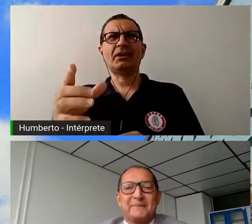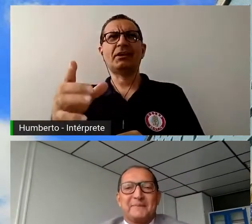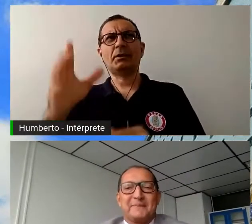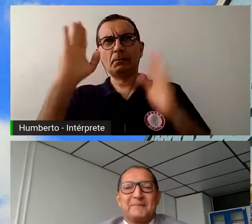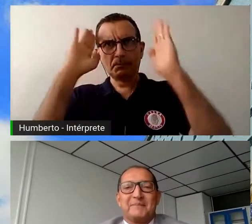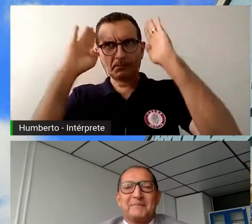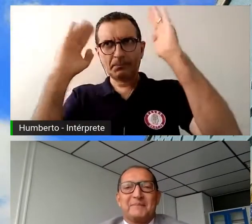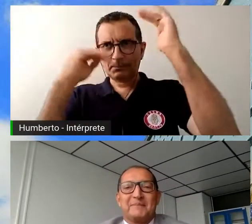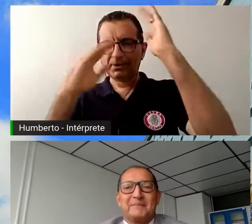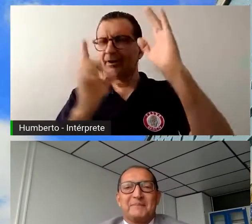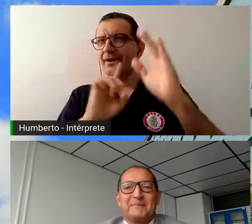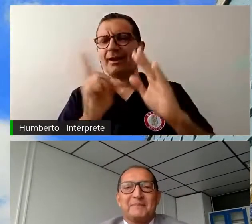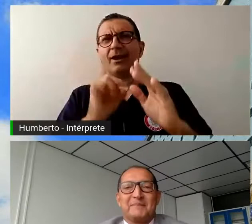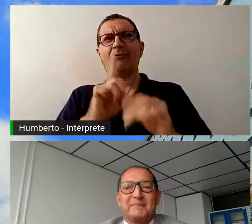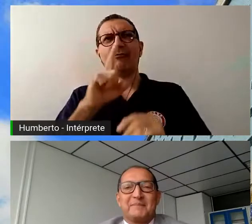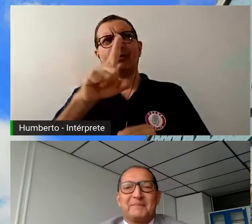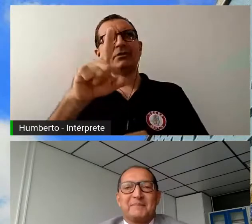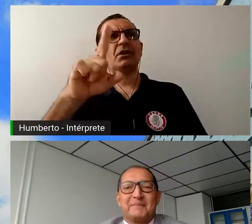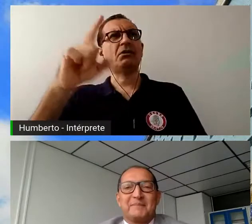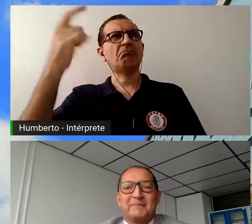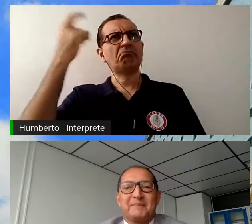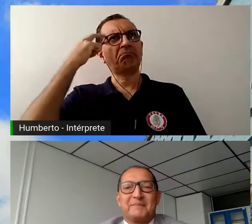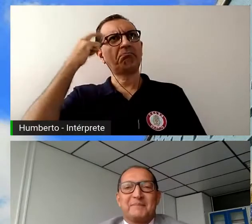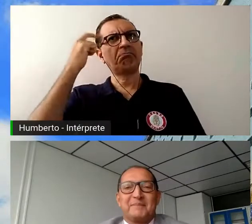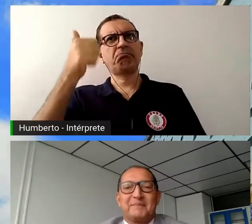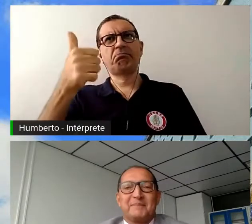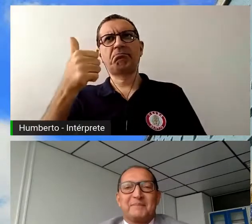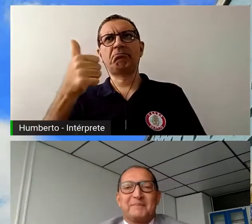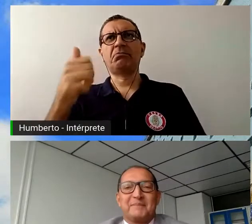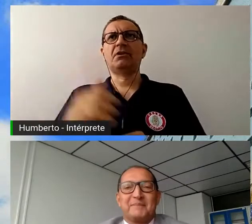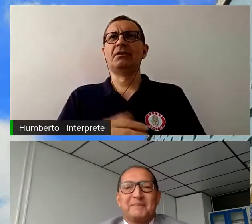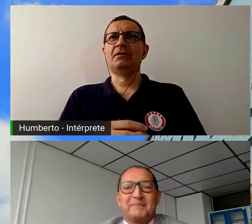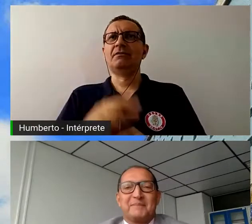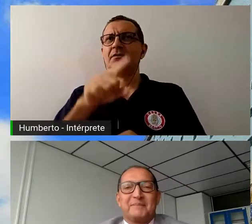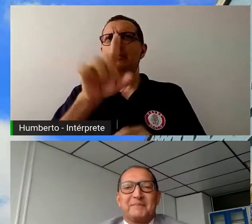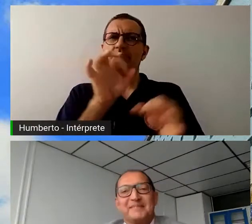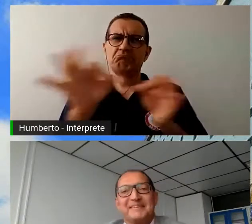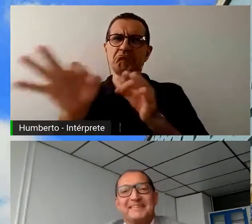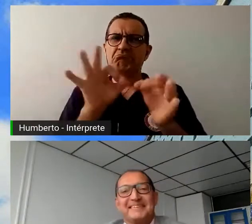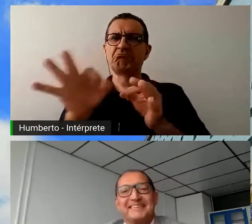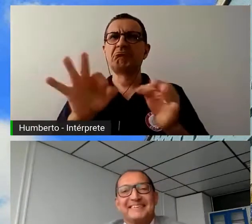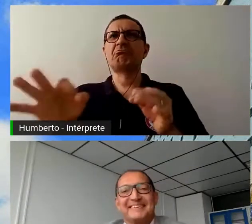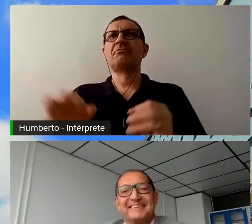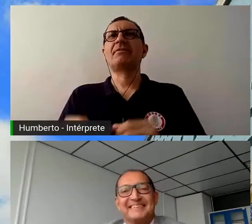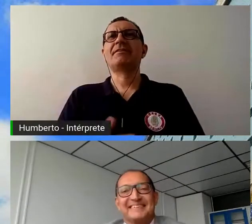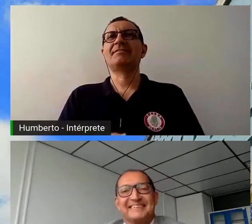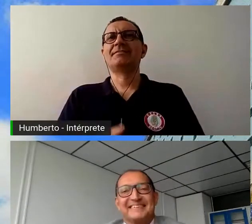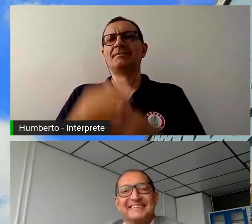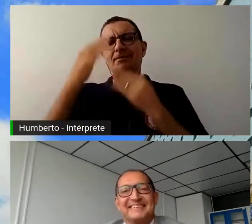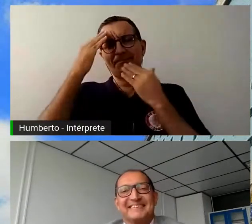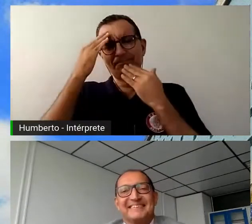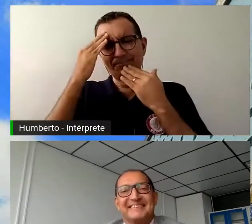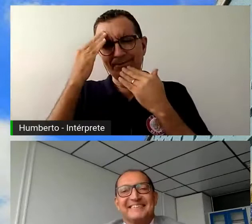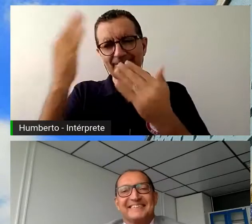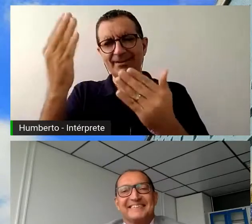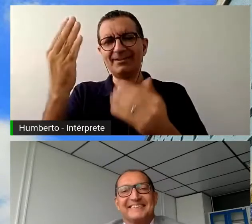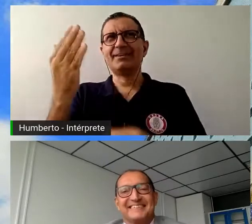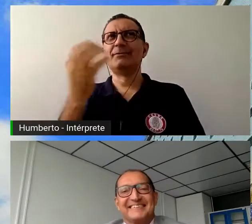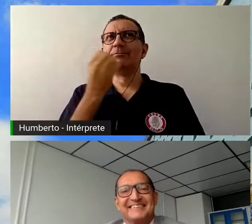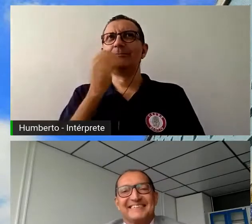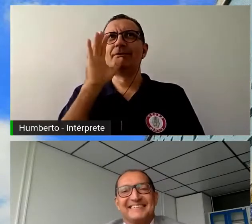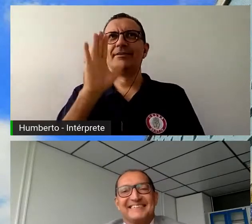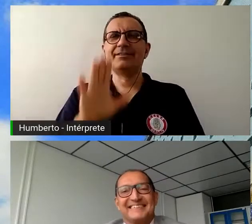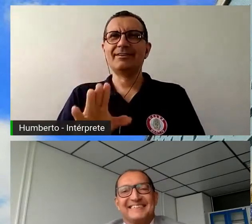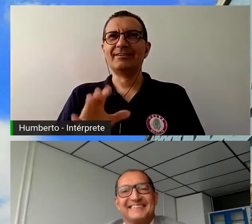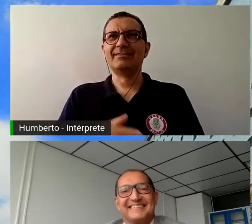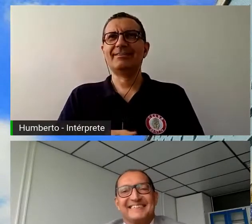capacidade de pensar e de organizar para uma educação boa de qualidade, como sempre fizeram. Muito obrigada a todos e uma boa tarde. E agora ouço o